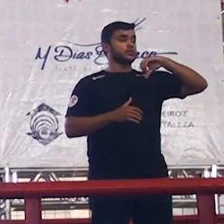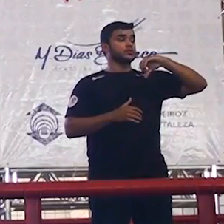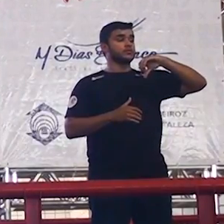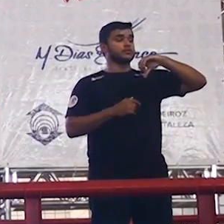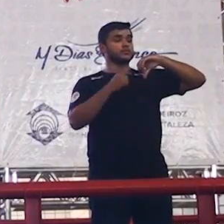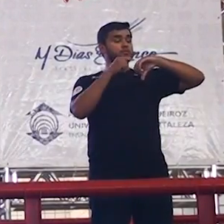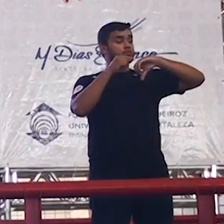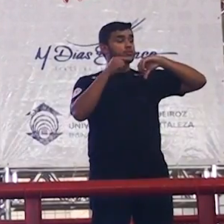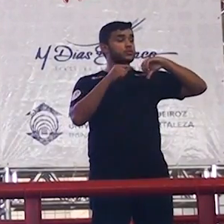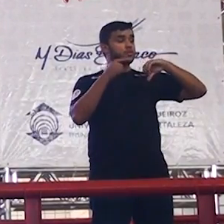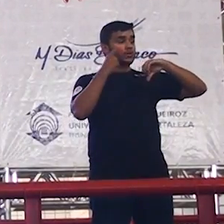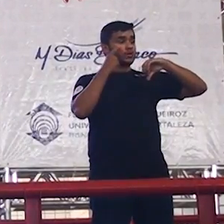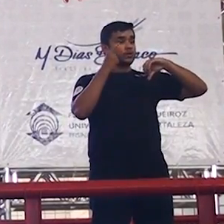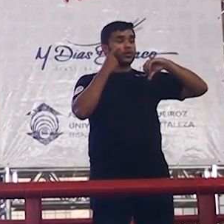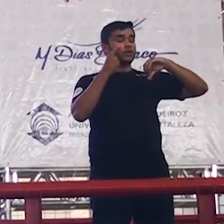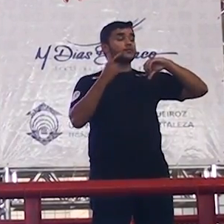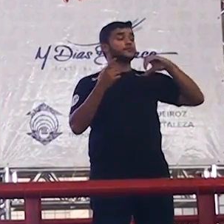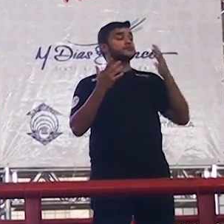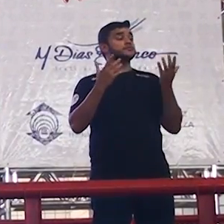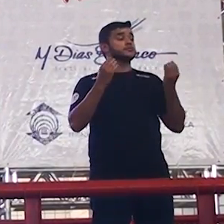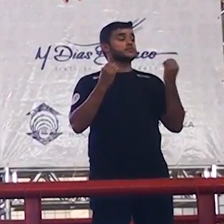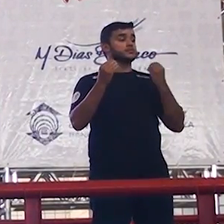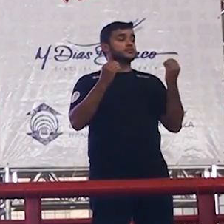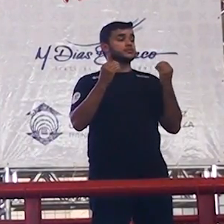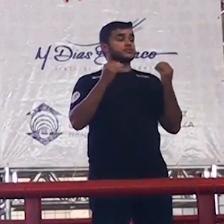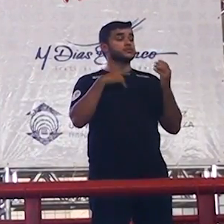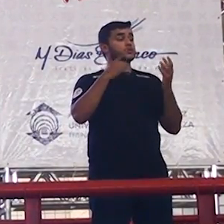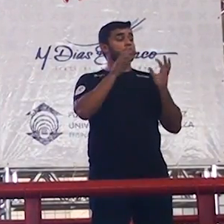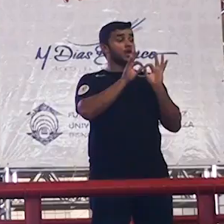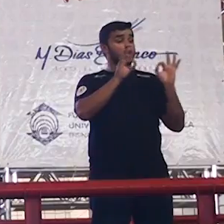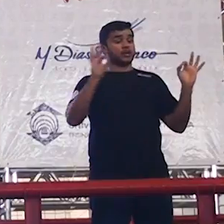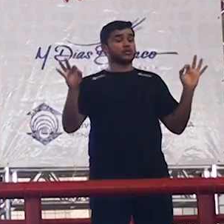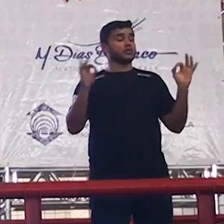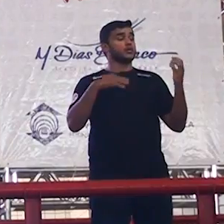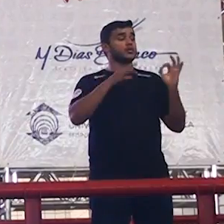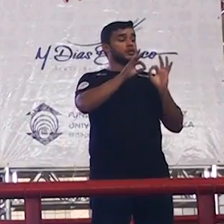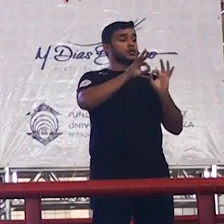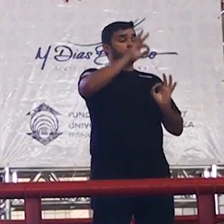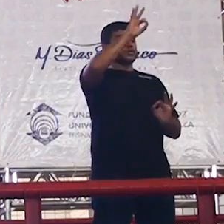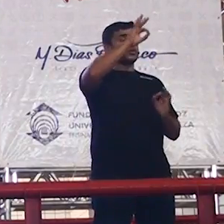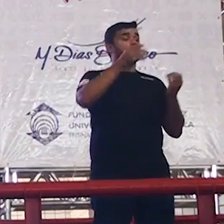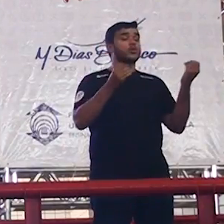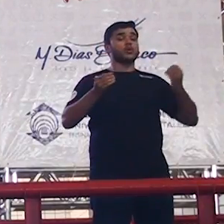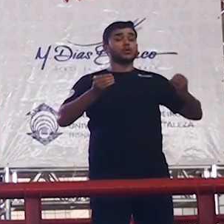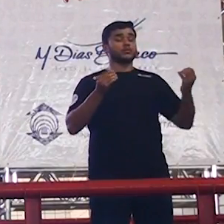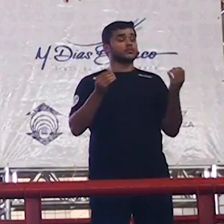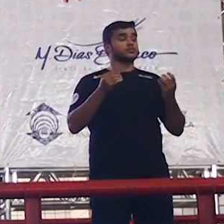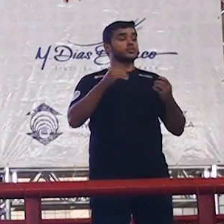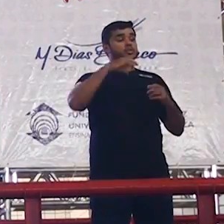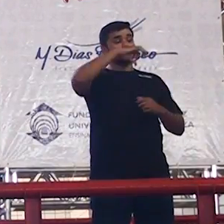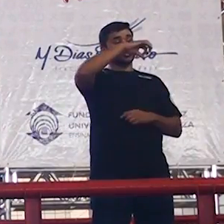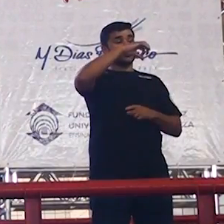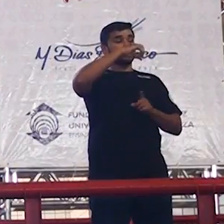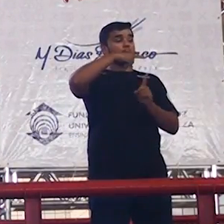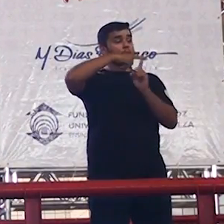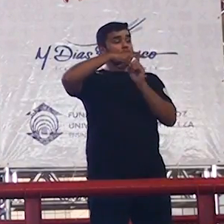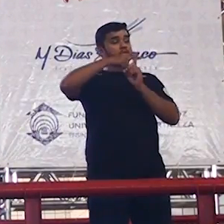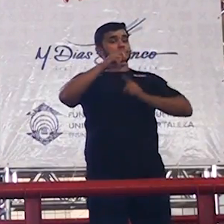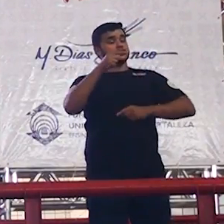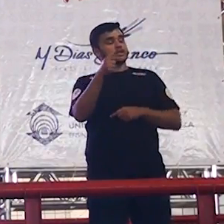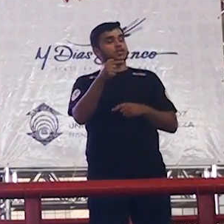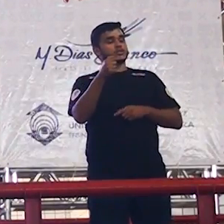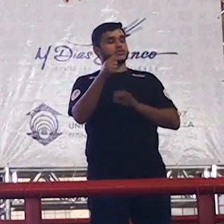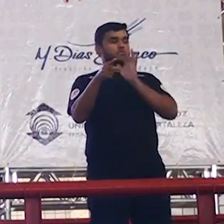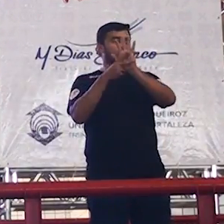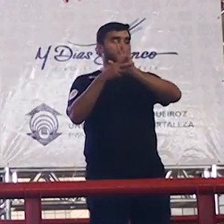largura. E qual seria o comprimento? 9 mais 7, que é igual a 16.